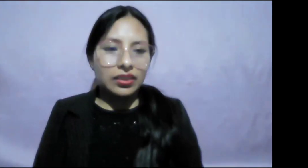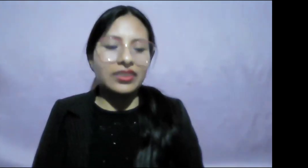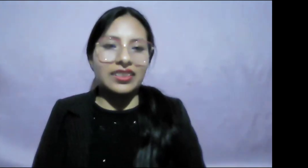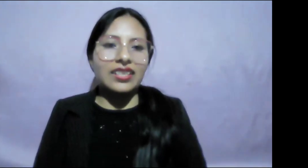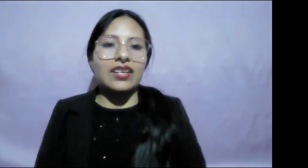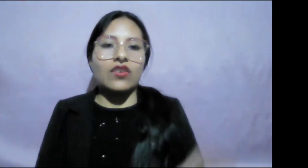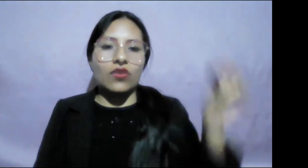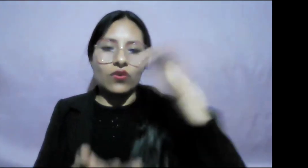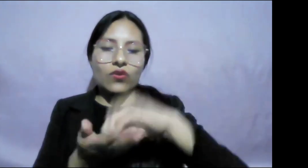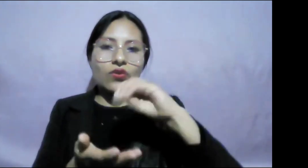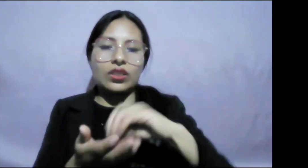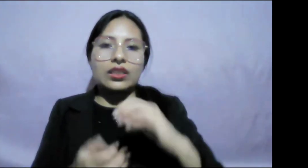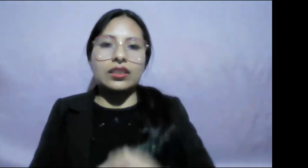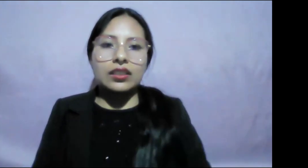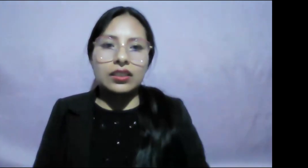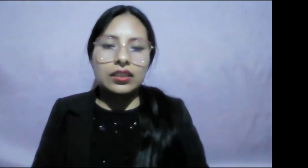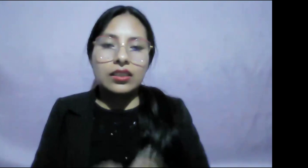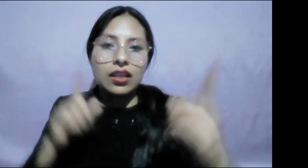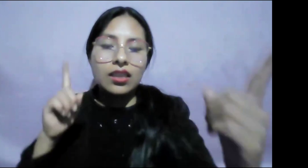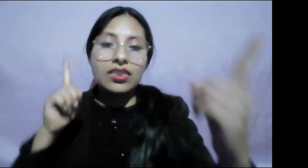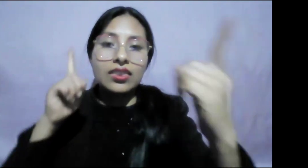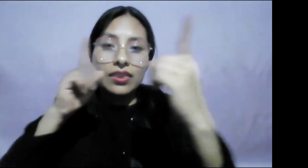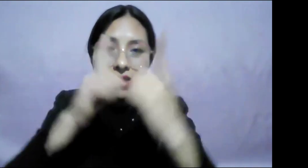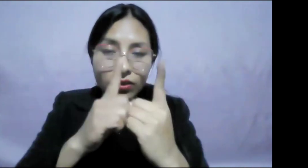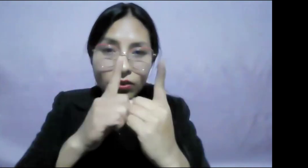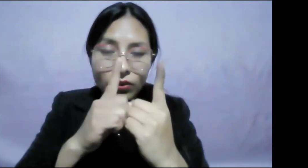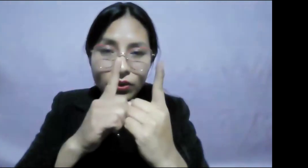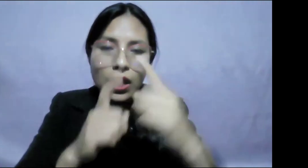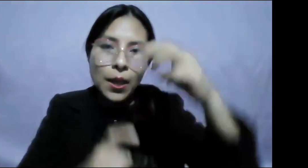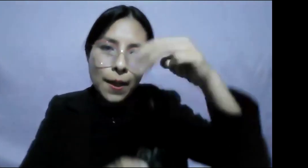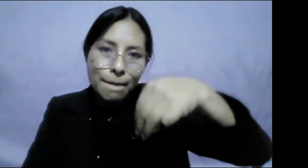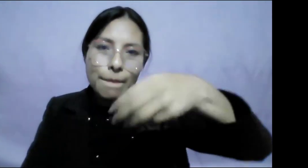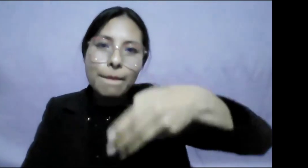mm muy bien otra vez